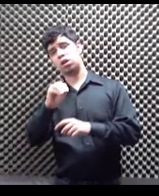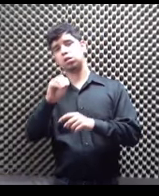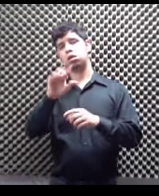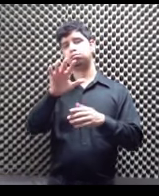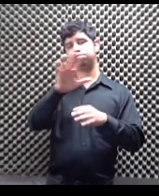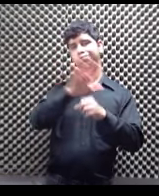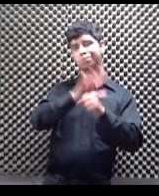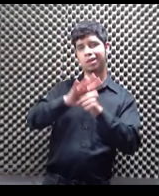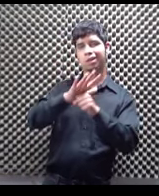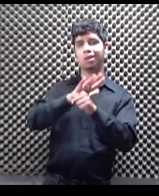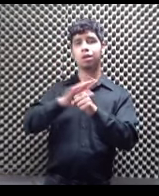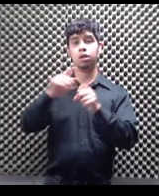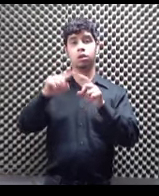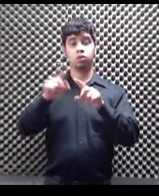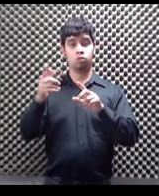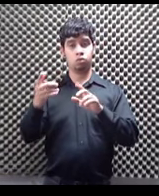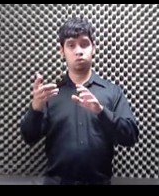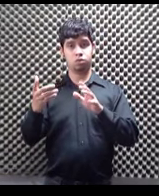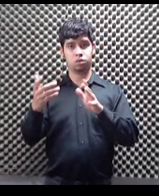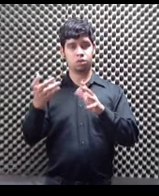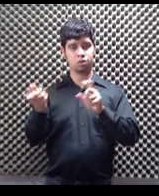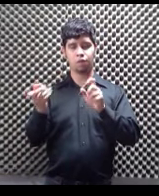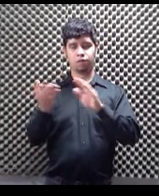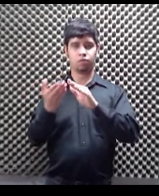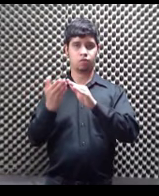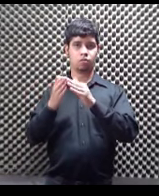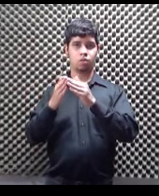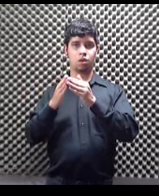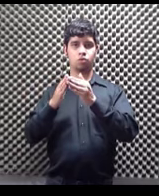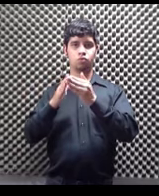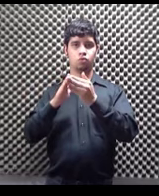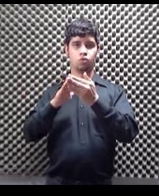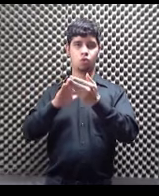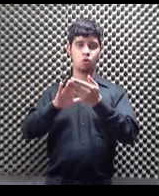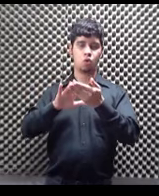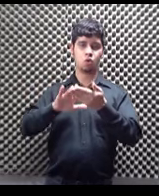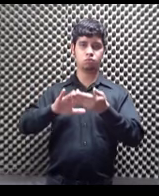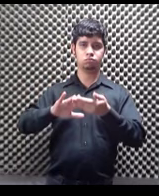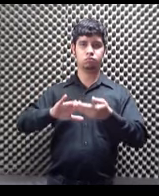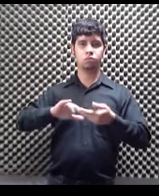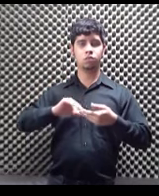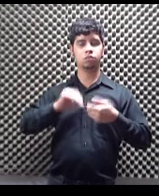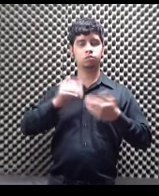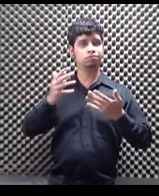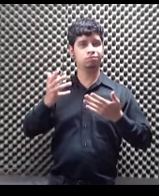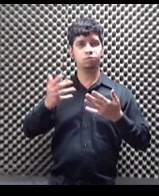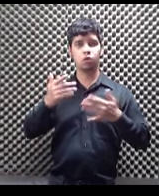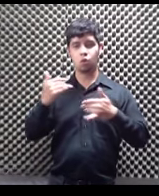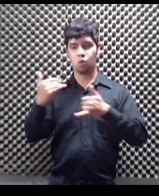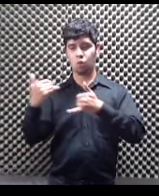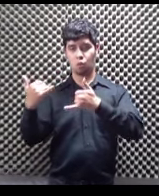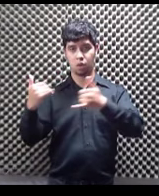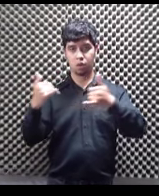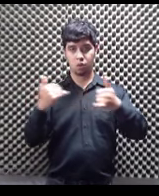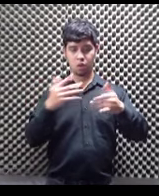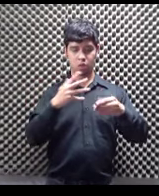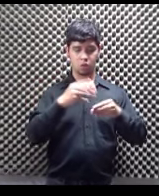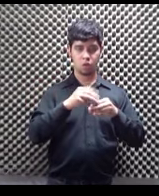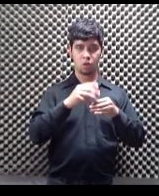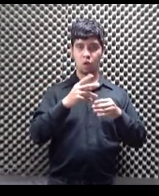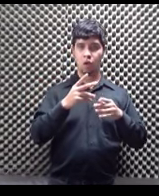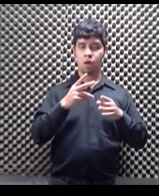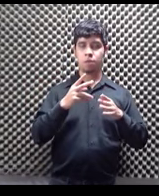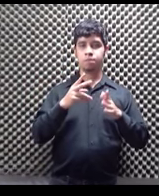que se ha ido volcando en un juego entre los versos de